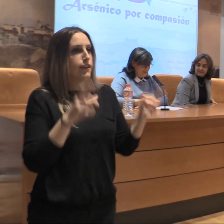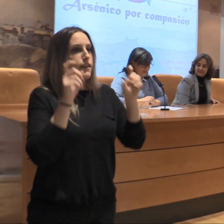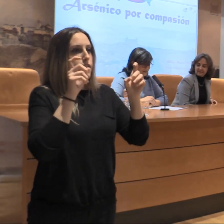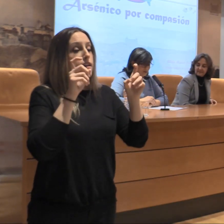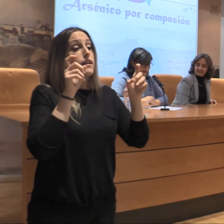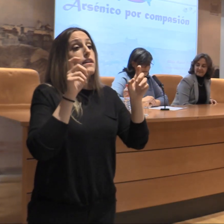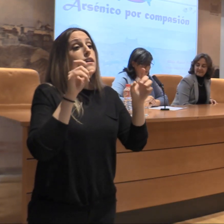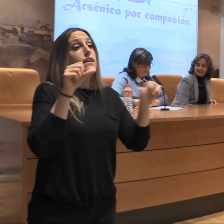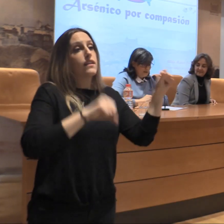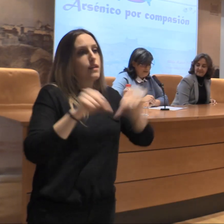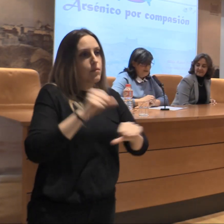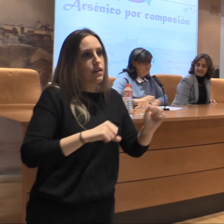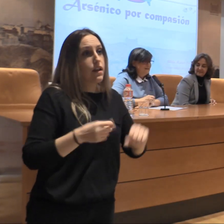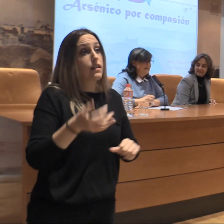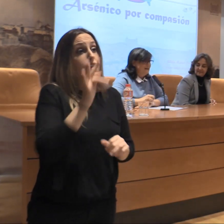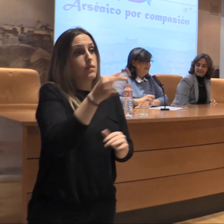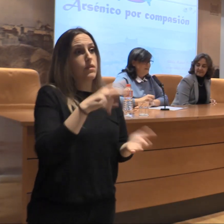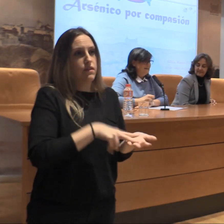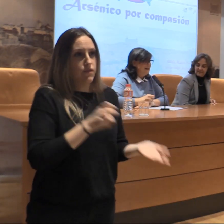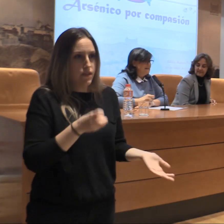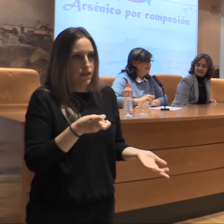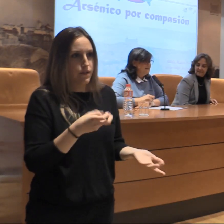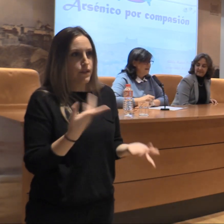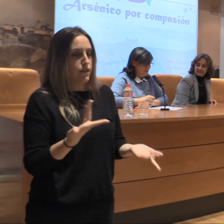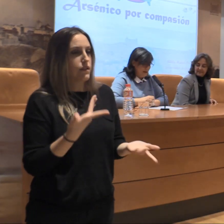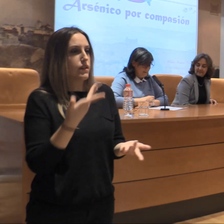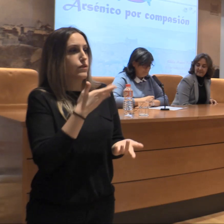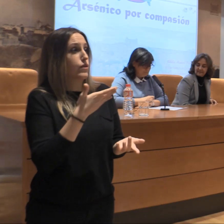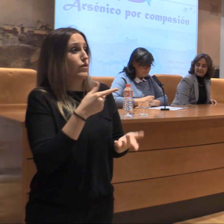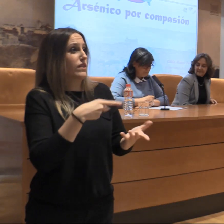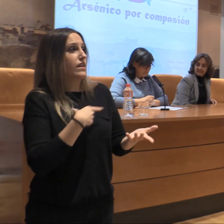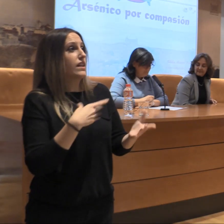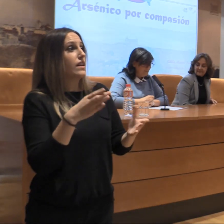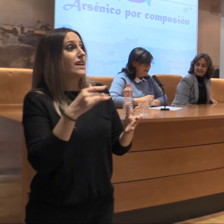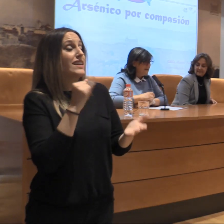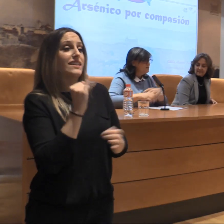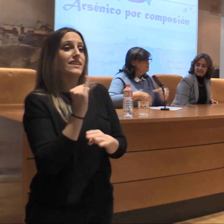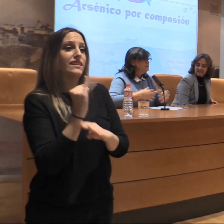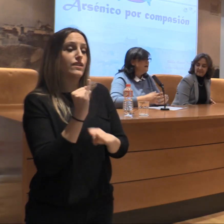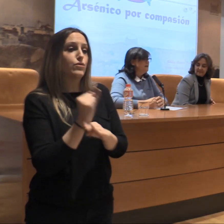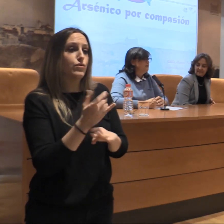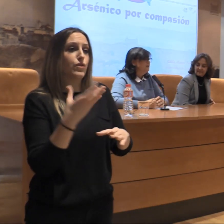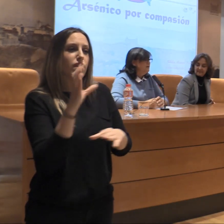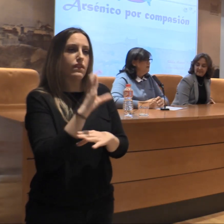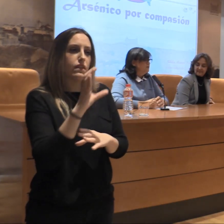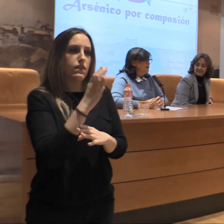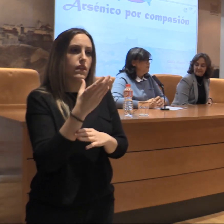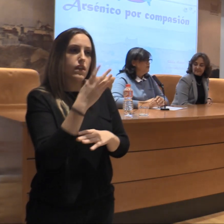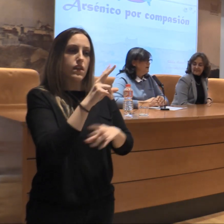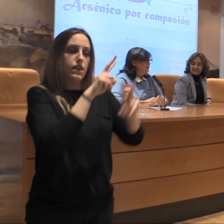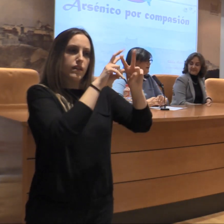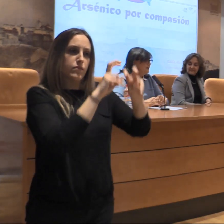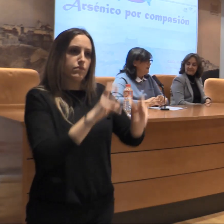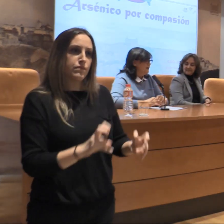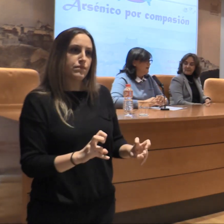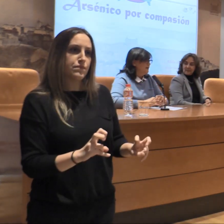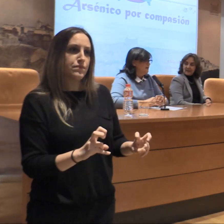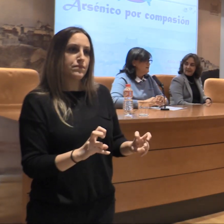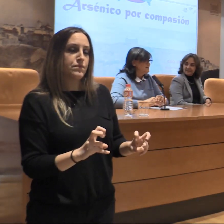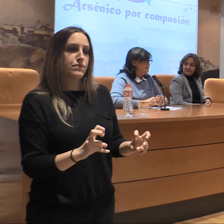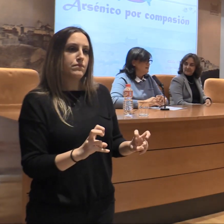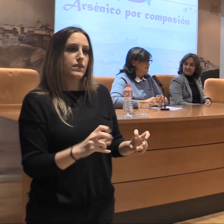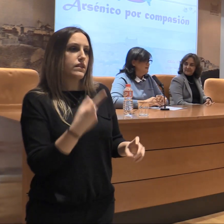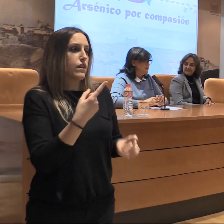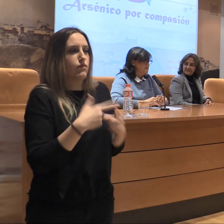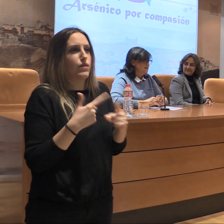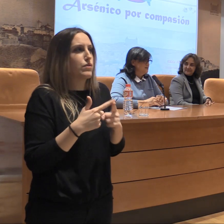sido vicedirectora del Instituto de Ciencias de Materiales en esa ciudad, y hace su investigación con una cosa que